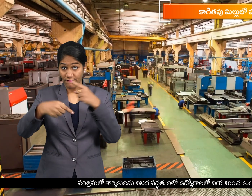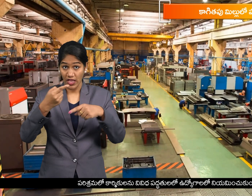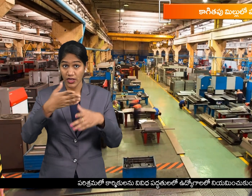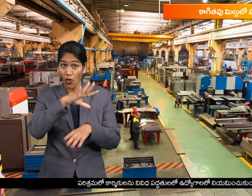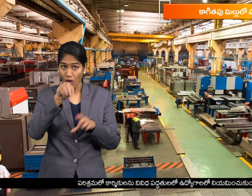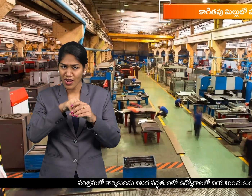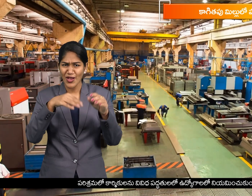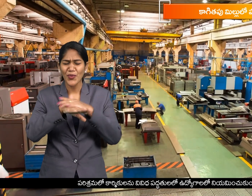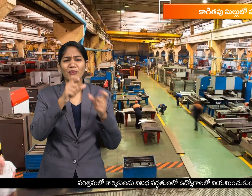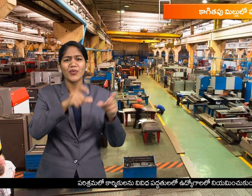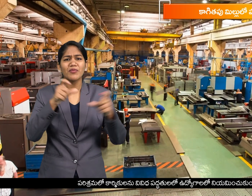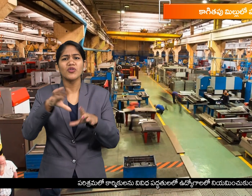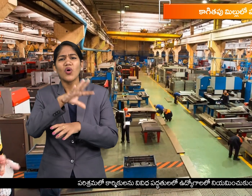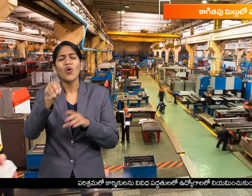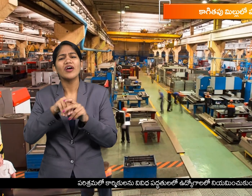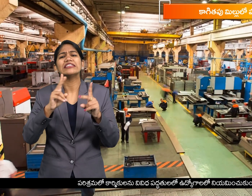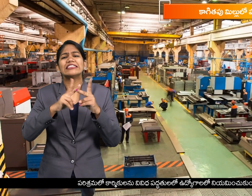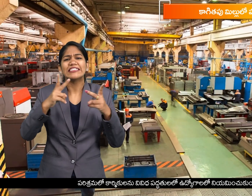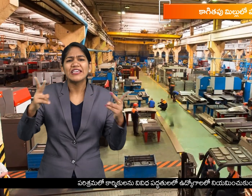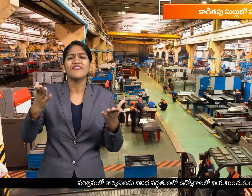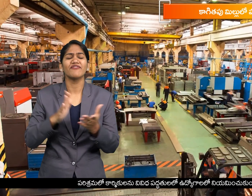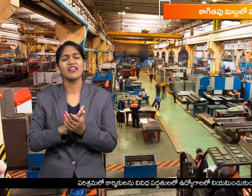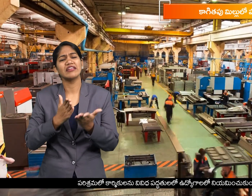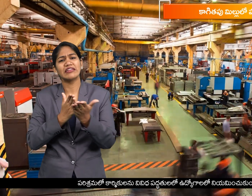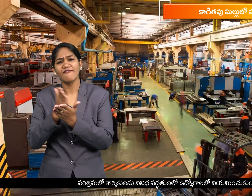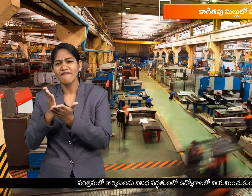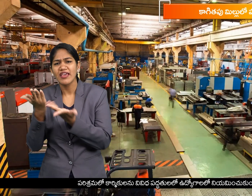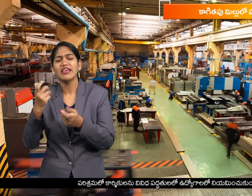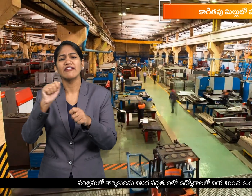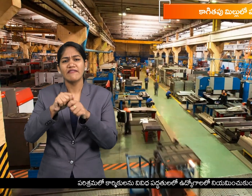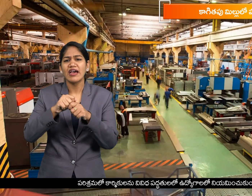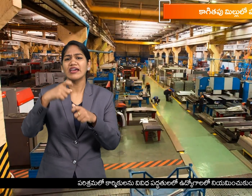పరిశ్రమలో కార్మికులను వివిధ పద్ధతులలో ఉద్యోగాలలో నియమించుకుంటారు.